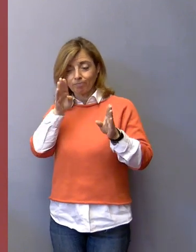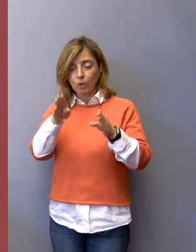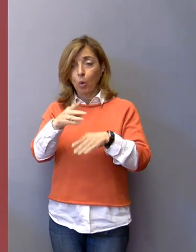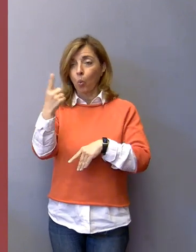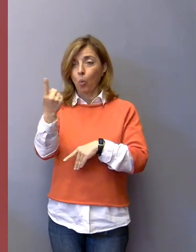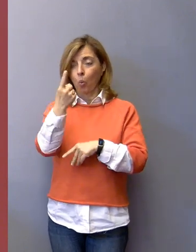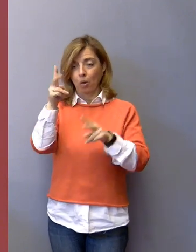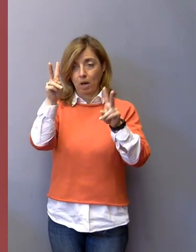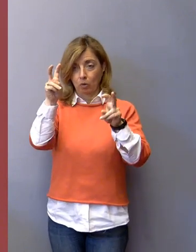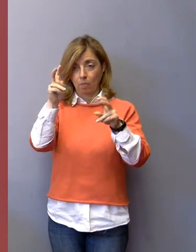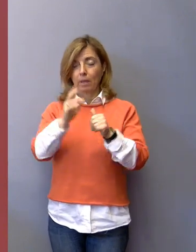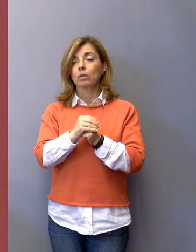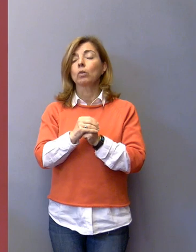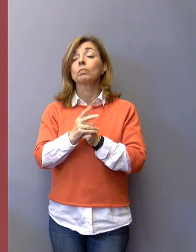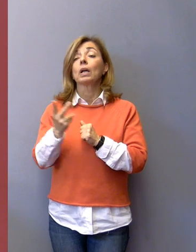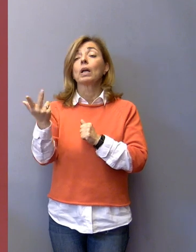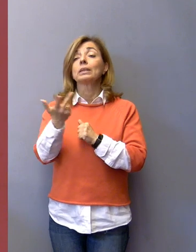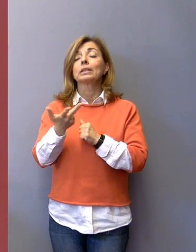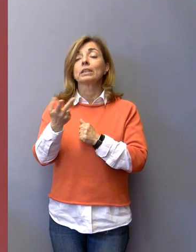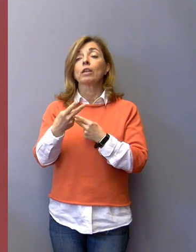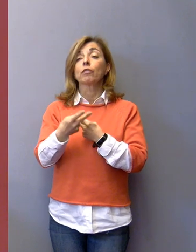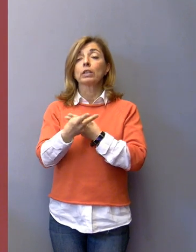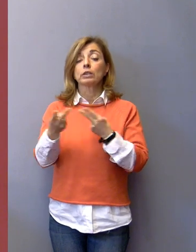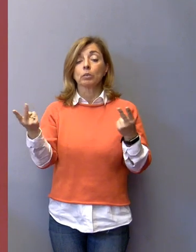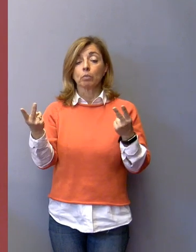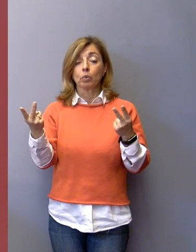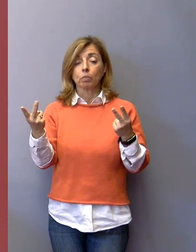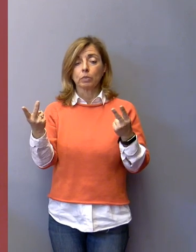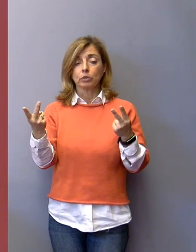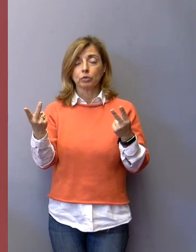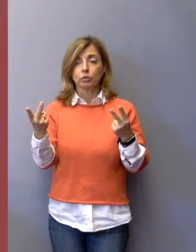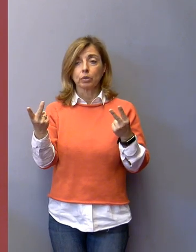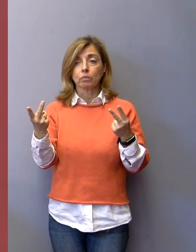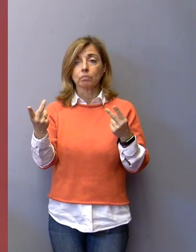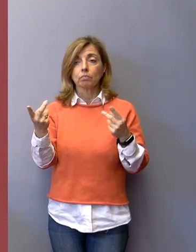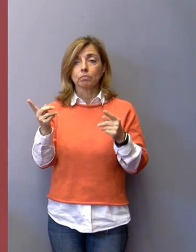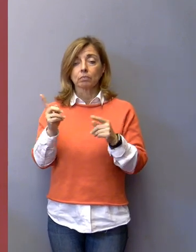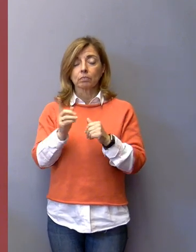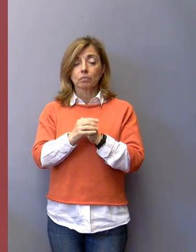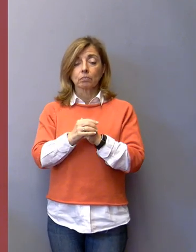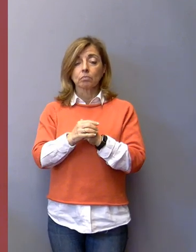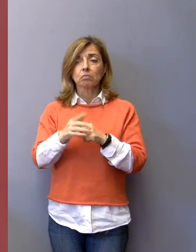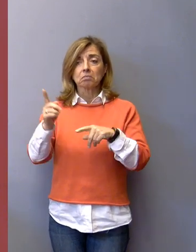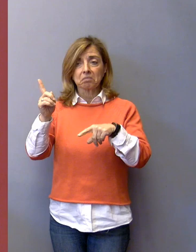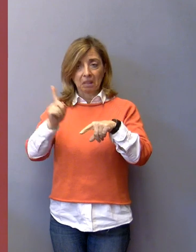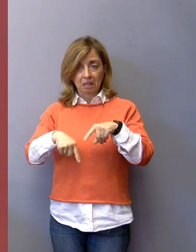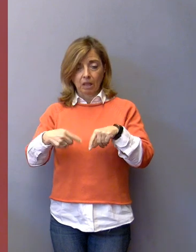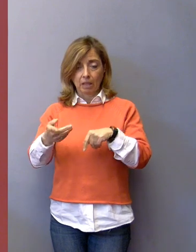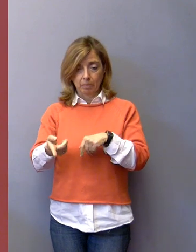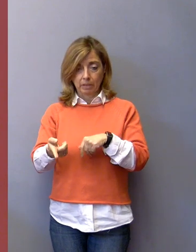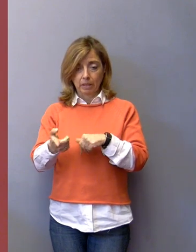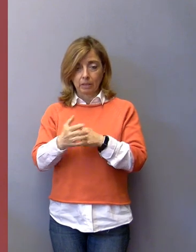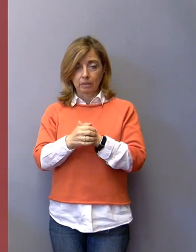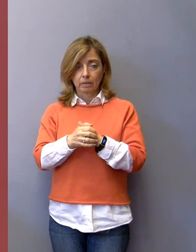e vengono eliminati Qualora non più attuali e che secondo me costituiscono un errore ho già detto prima